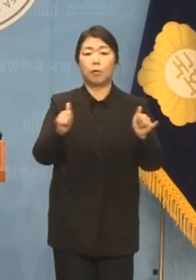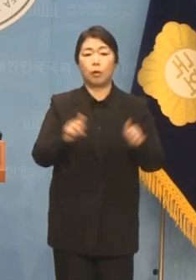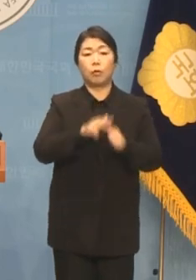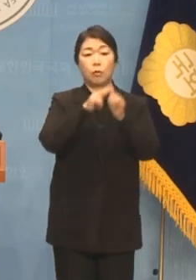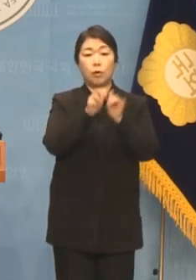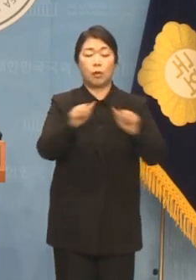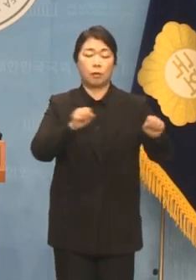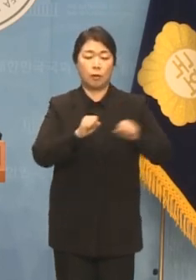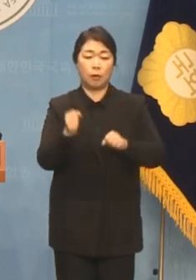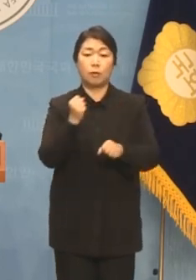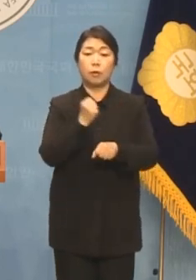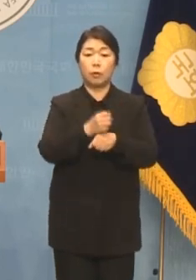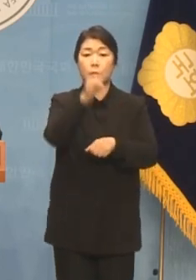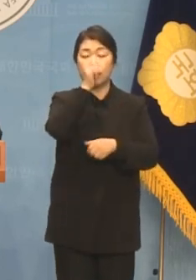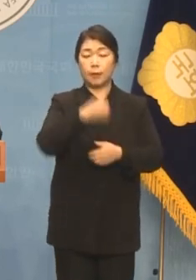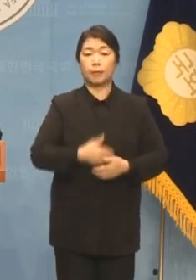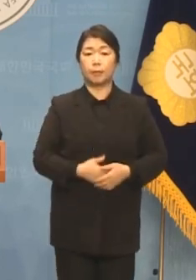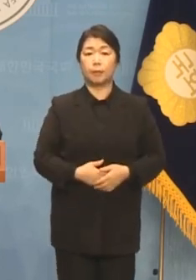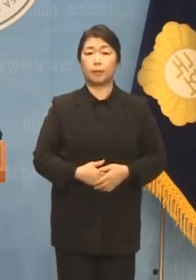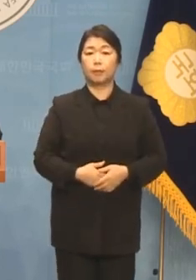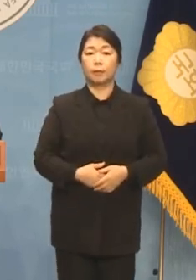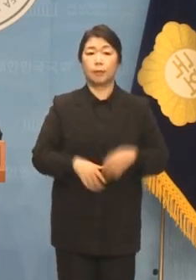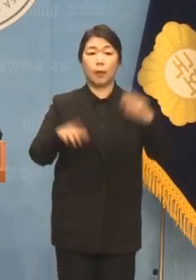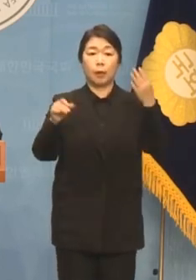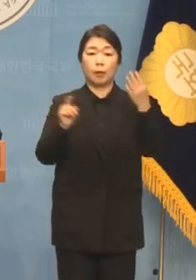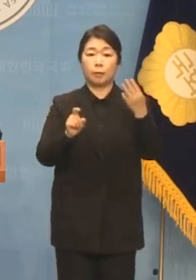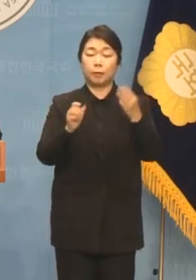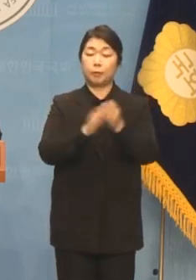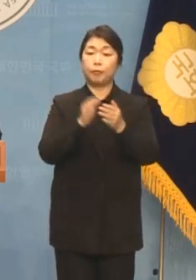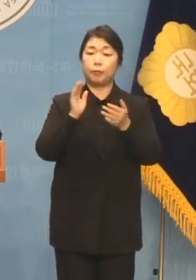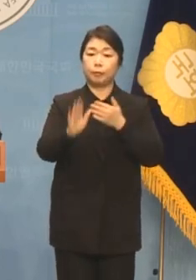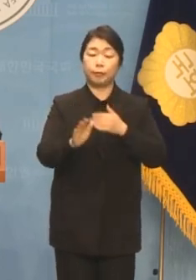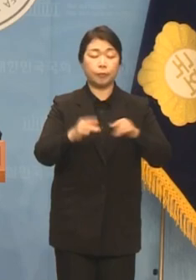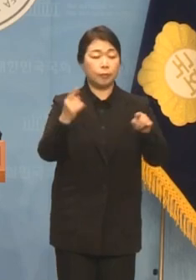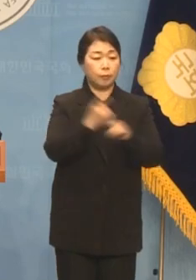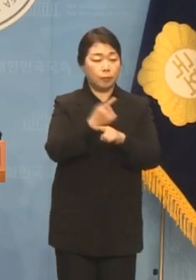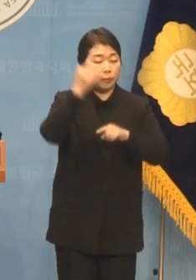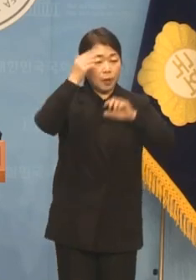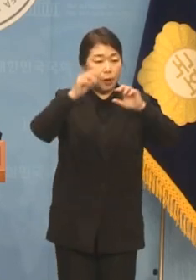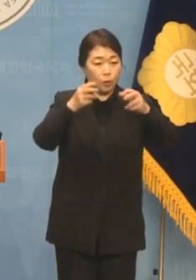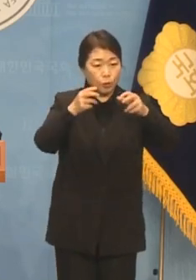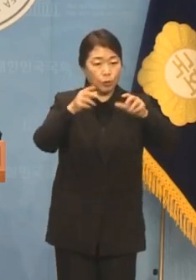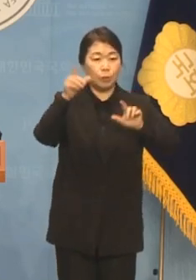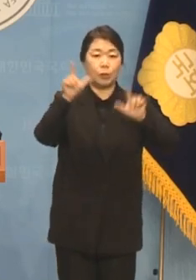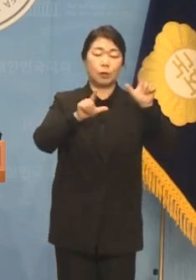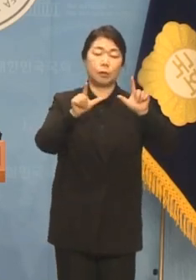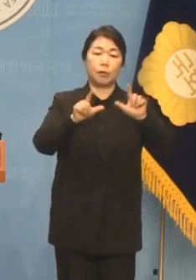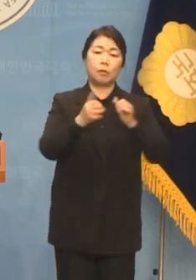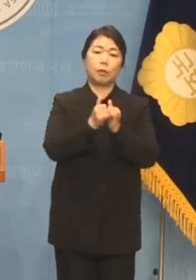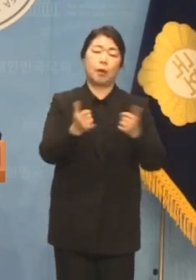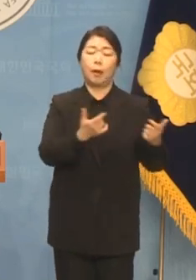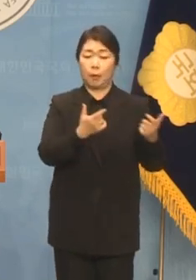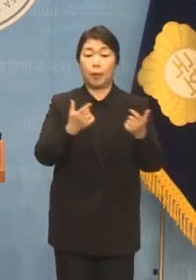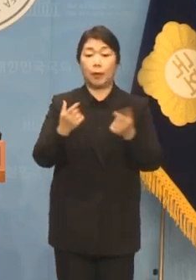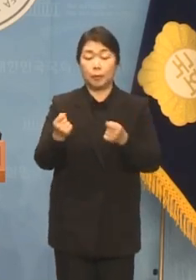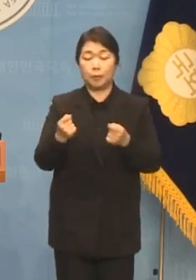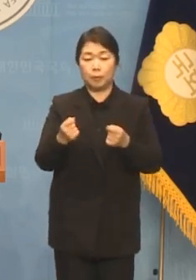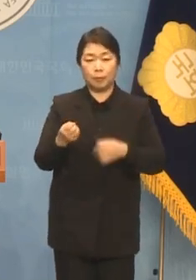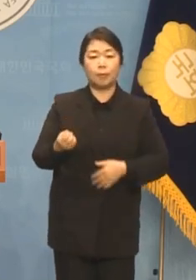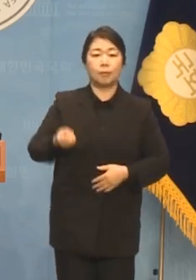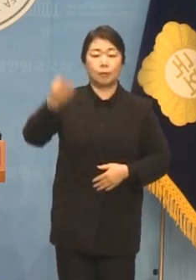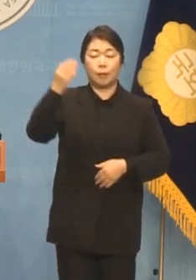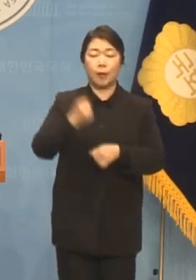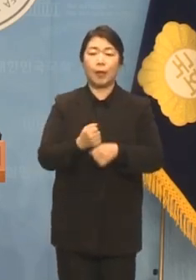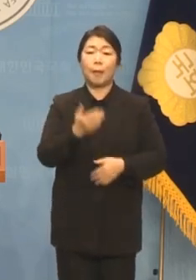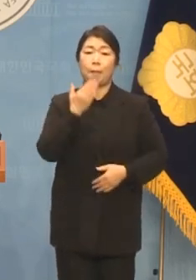뛰고 있습니다 4월 10일 이후 바길 대한민국을 국 과 함께 승리할 수